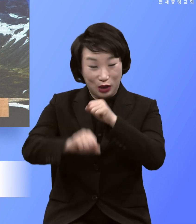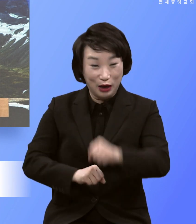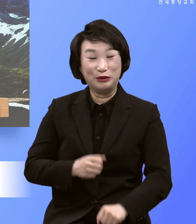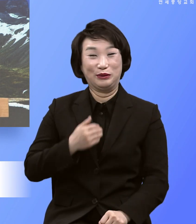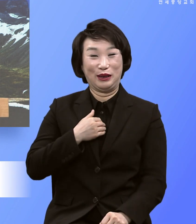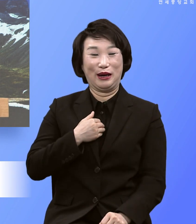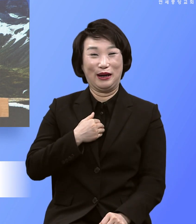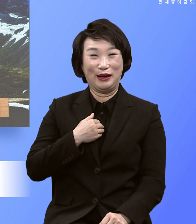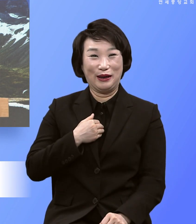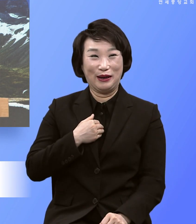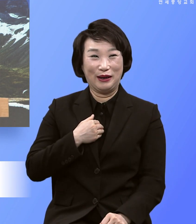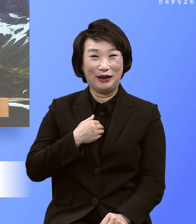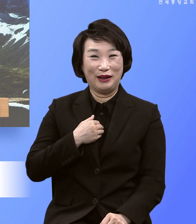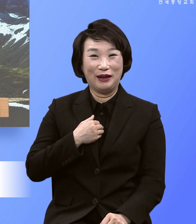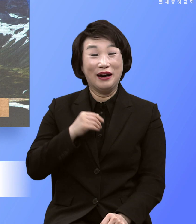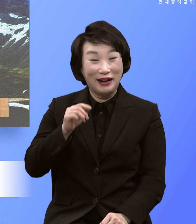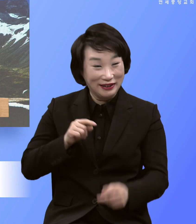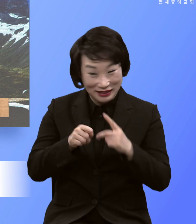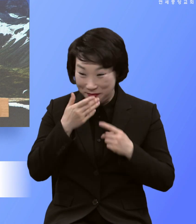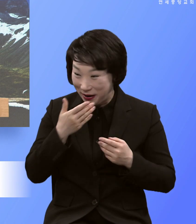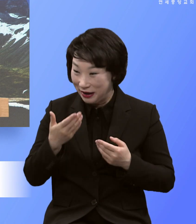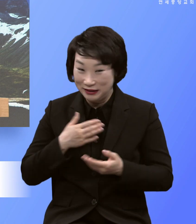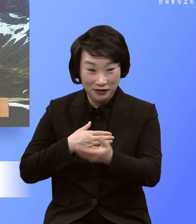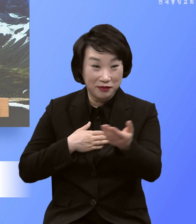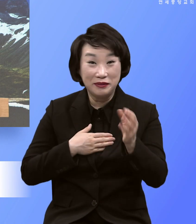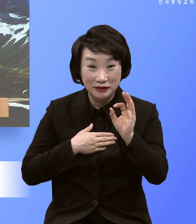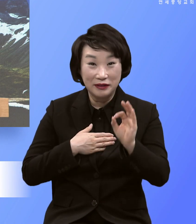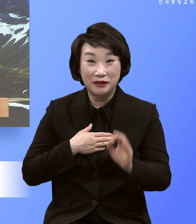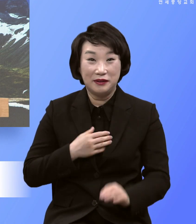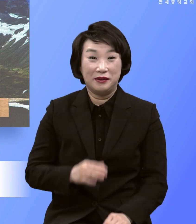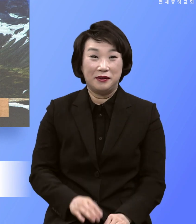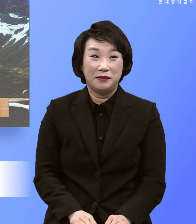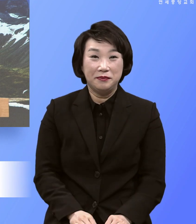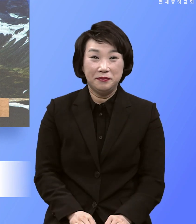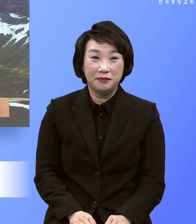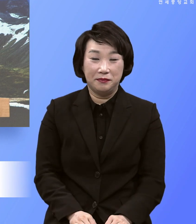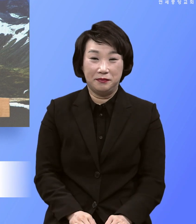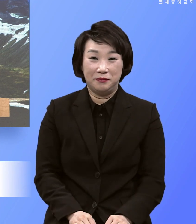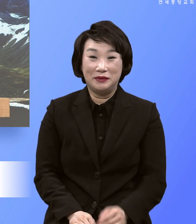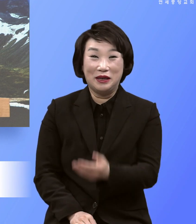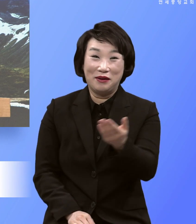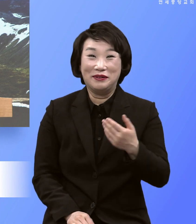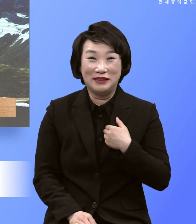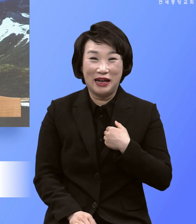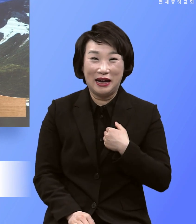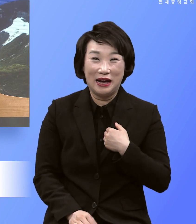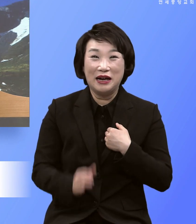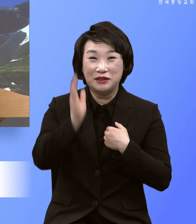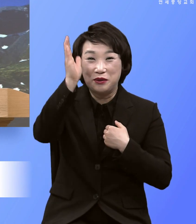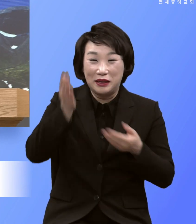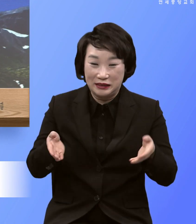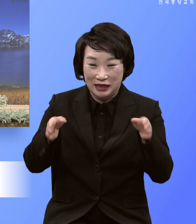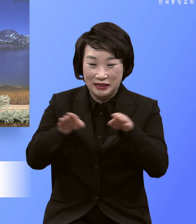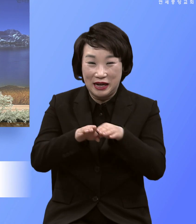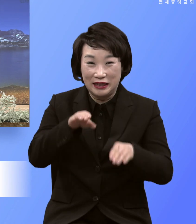거예요. 이해가 됩니까? 예, 여기 만 원짜리가